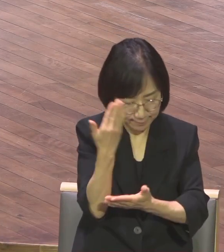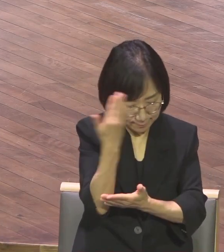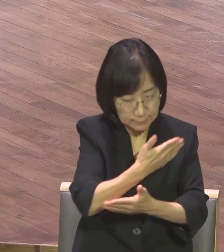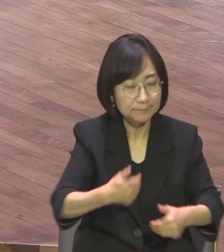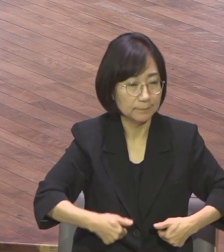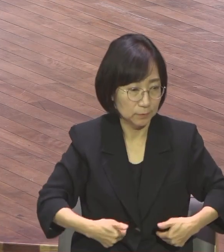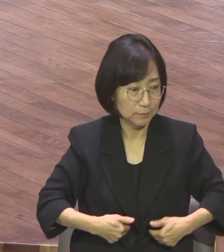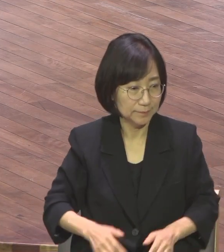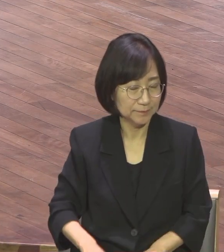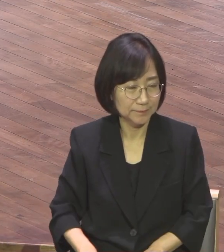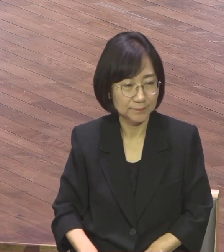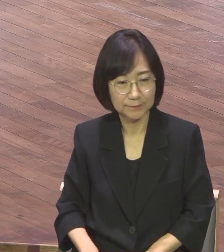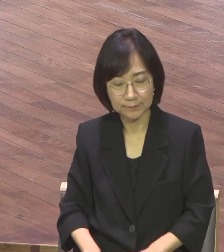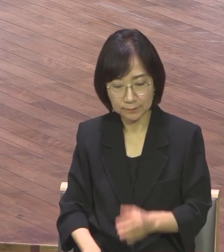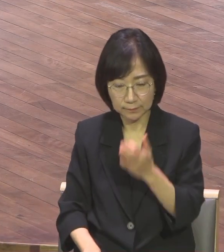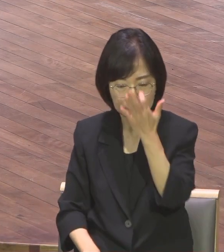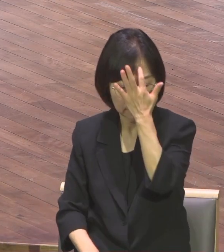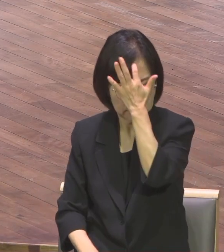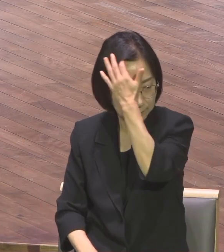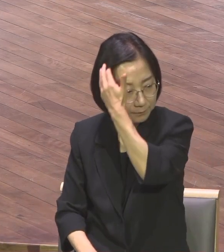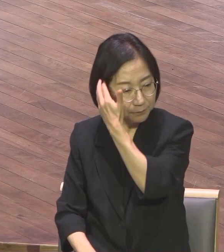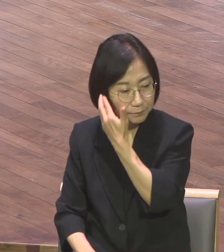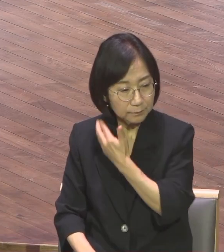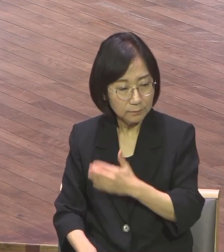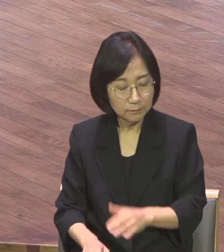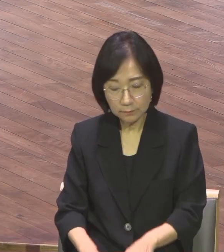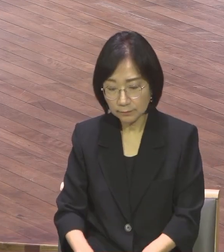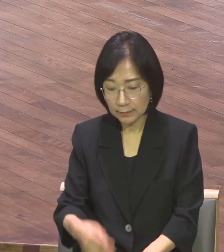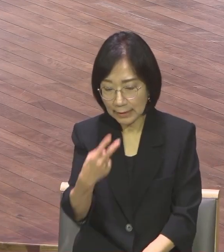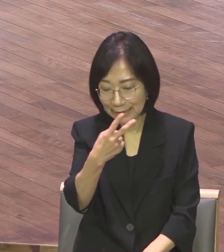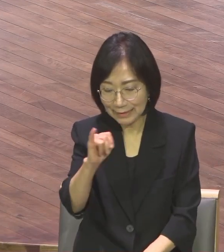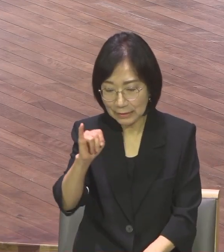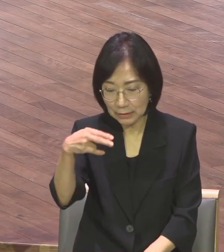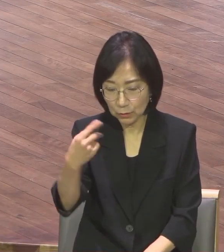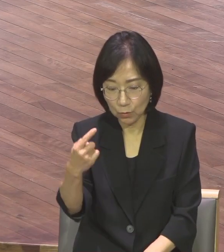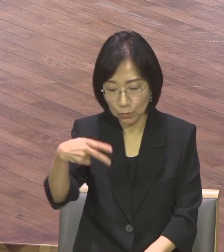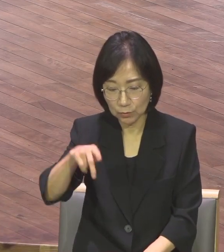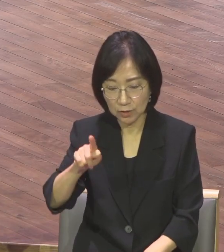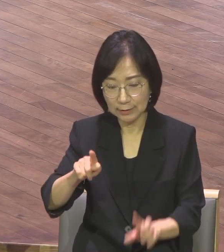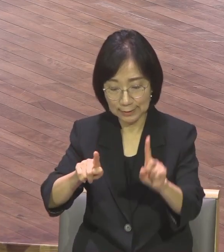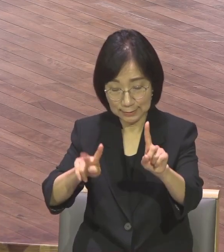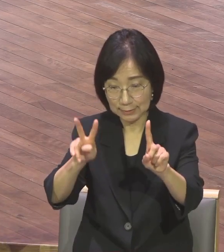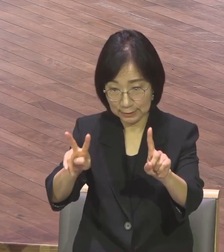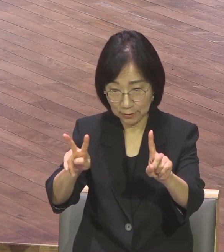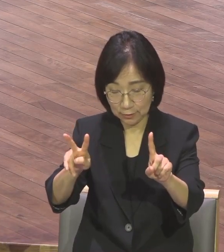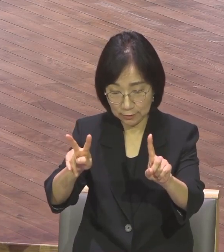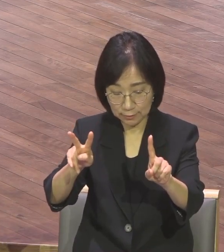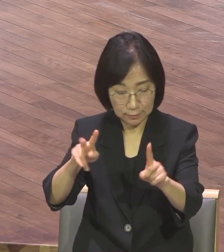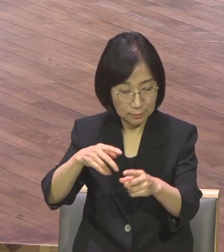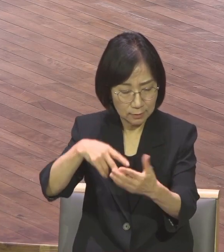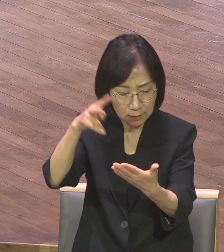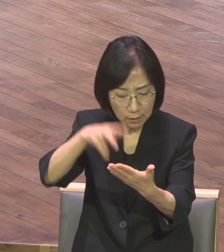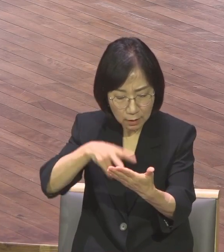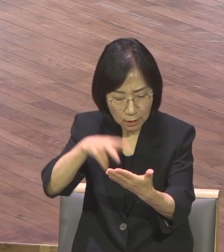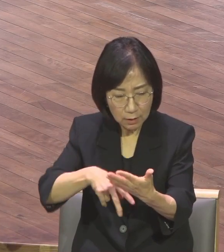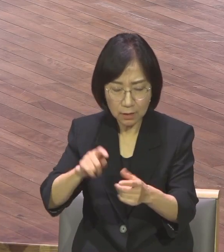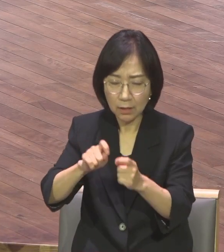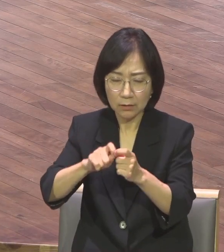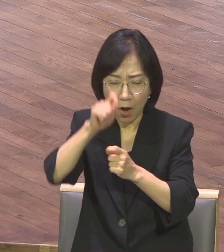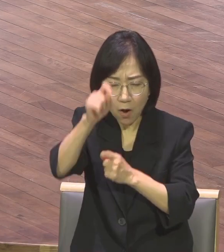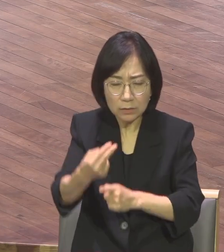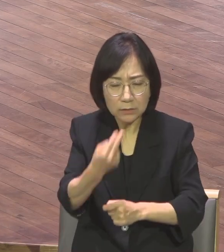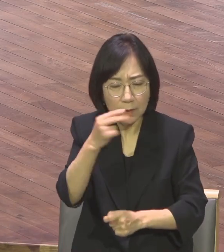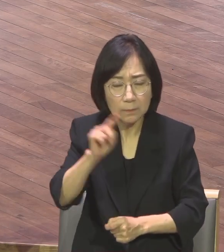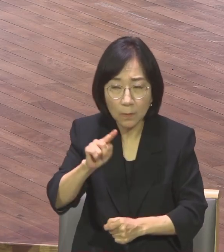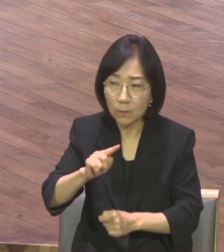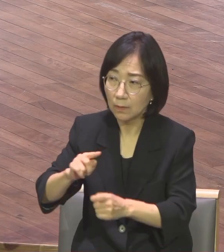성경적 정의를 정확하게 인지하는 게 중요한데 디도서 1장 2절에 영생은 거짓이 없으신